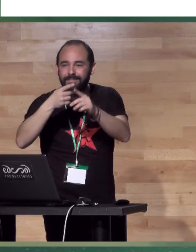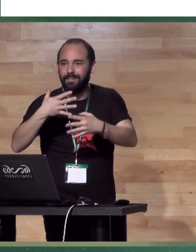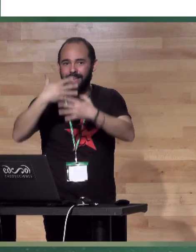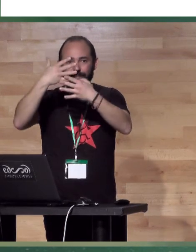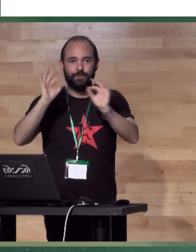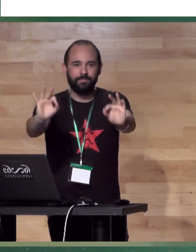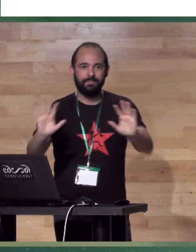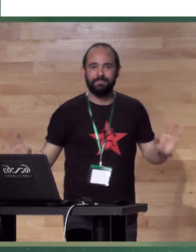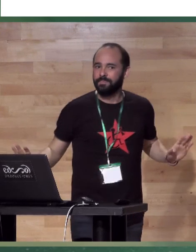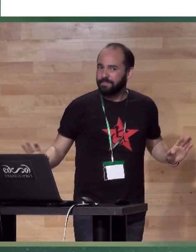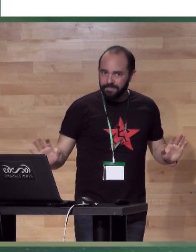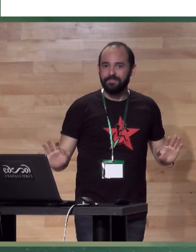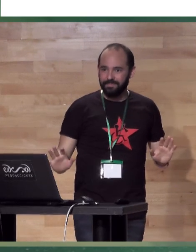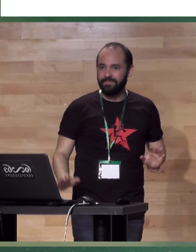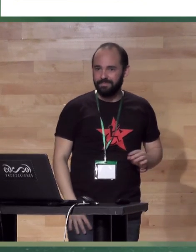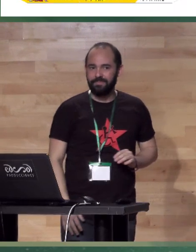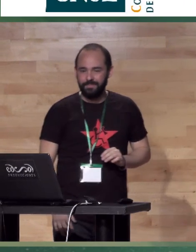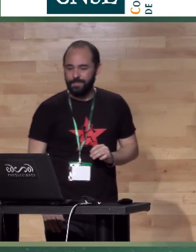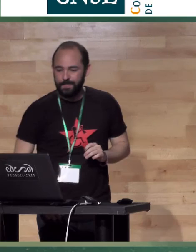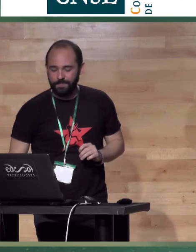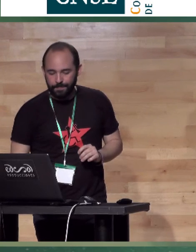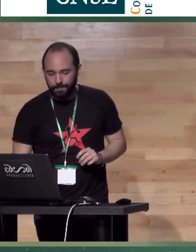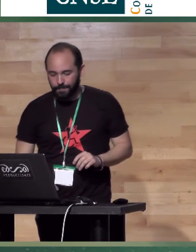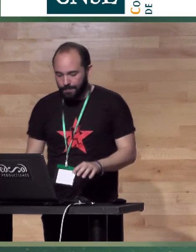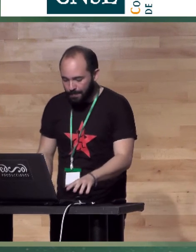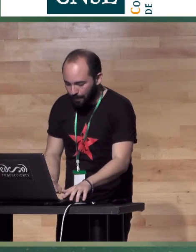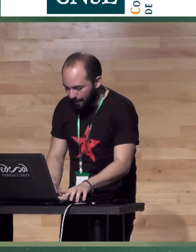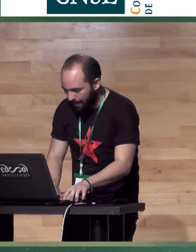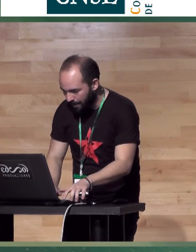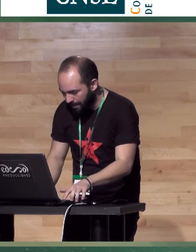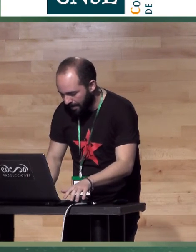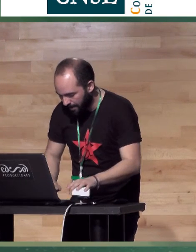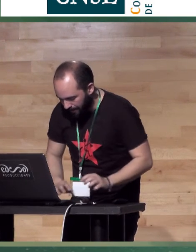5 segundos sobrantes es para los créditos.